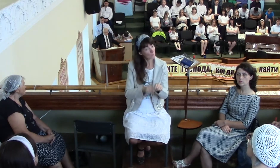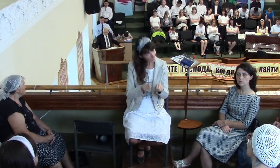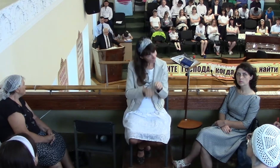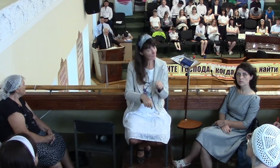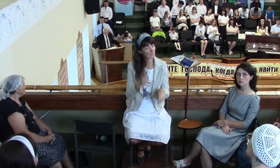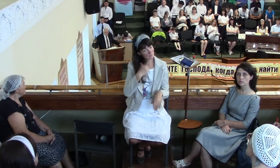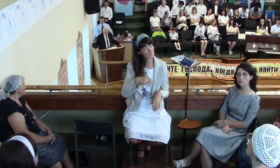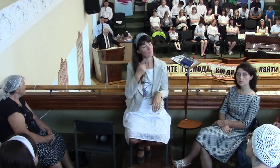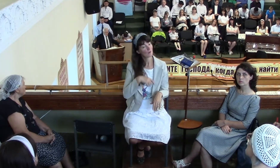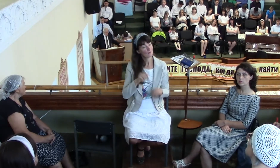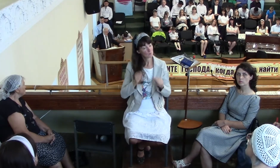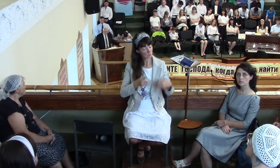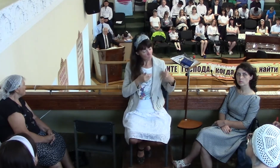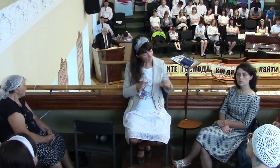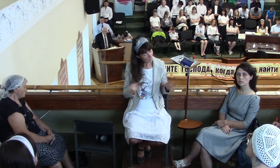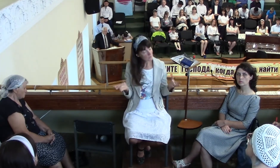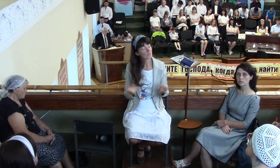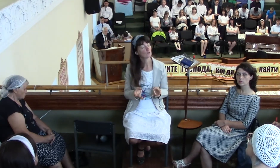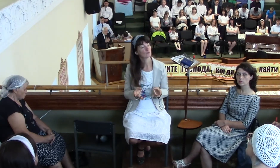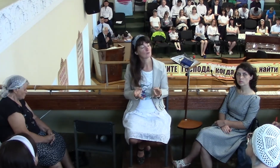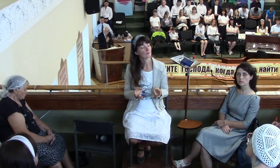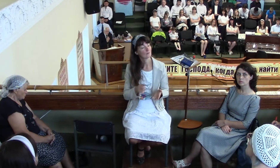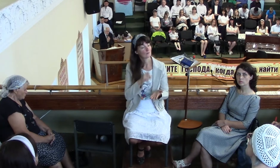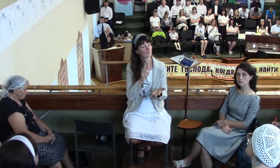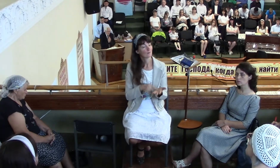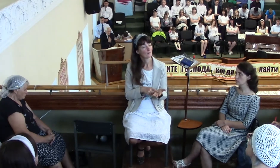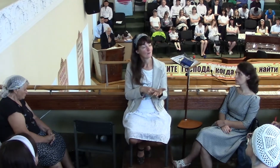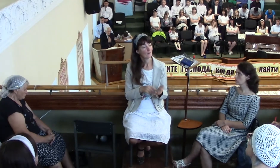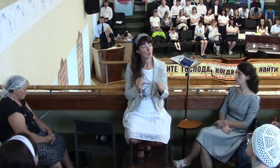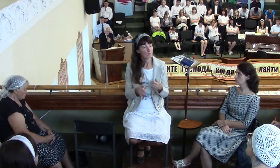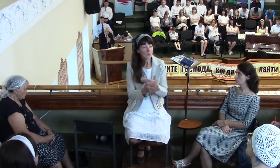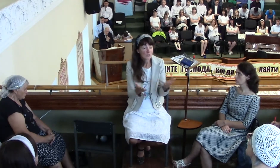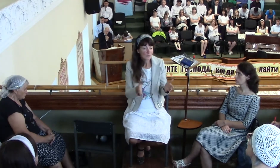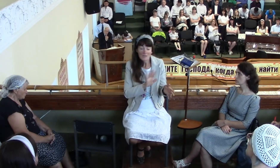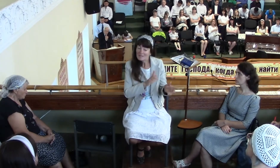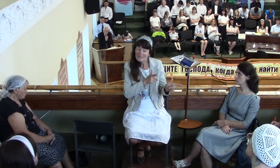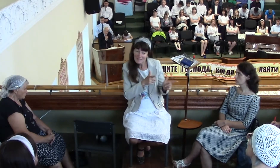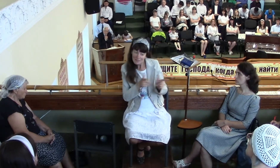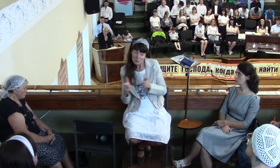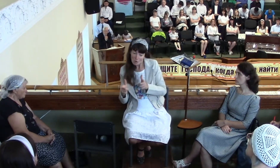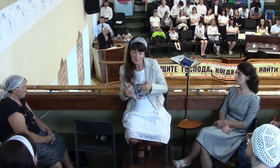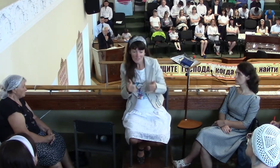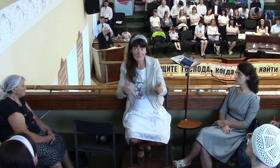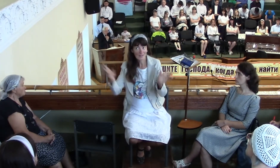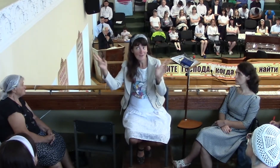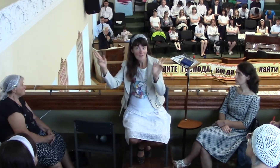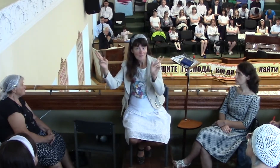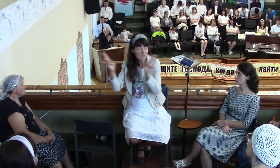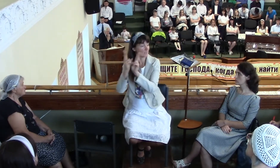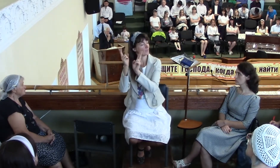покаяться нужно? Может быть, нет? Может быть, мы не готовы? Может быть, мы еще